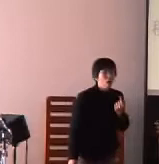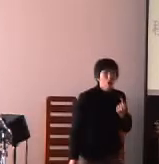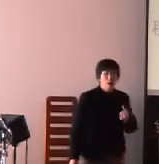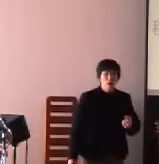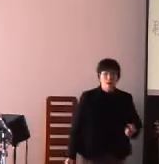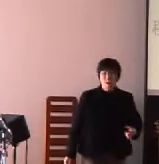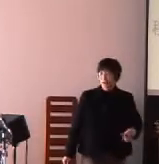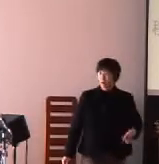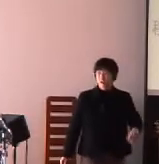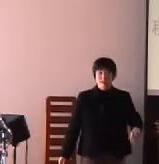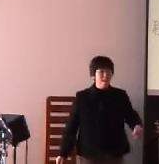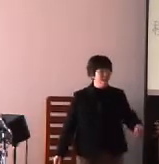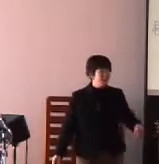向こうには、